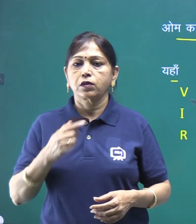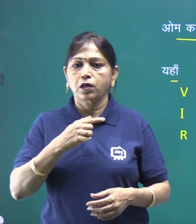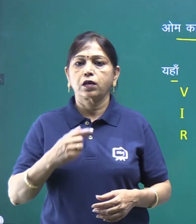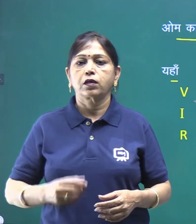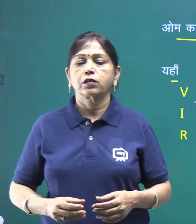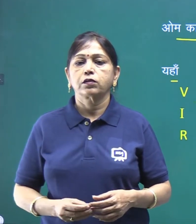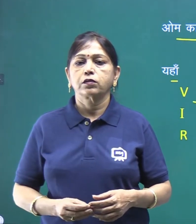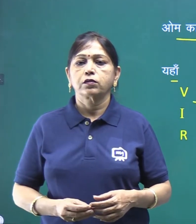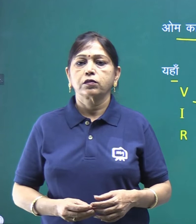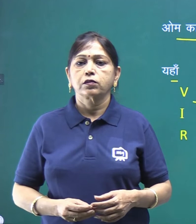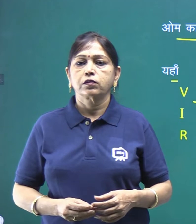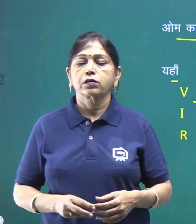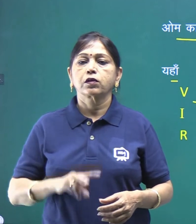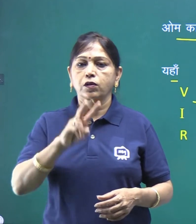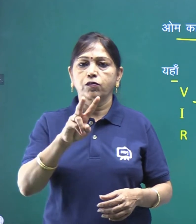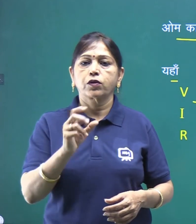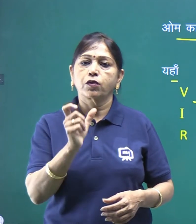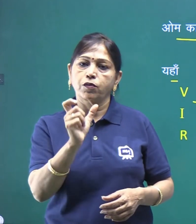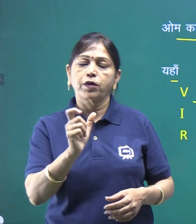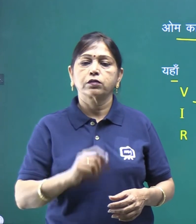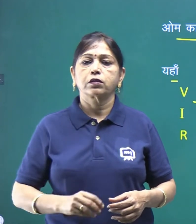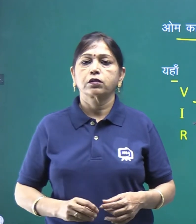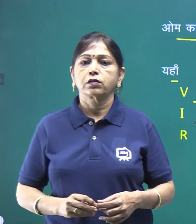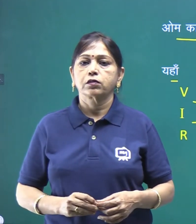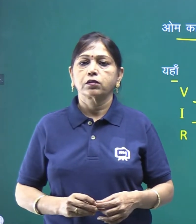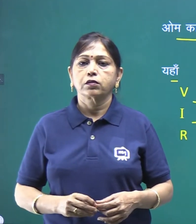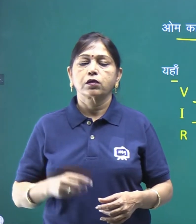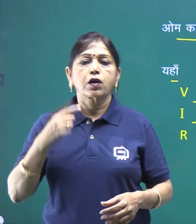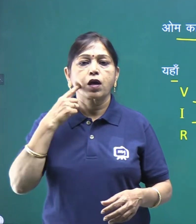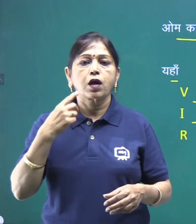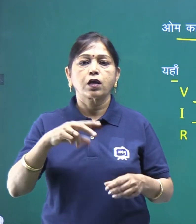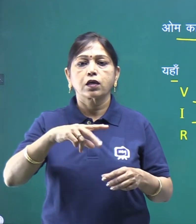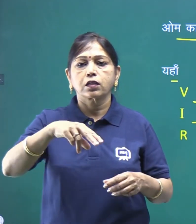यहाँ V विभवांतर, I धारा,